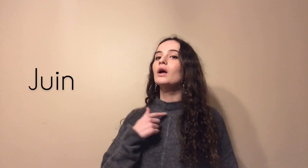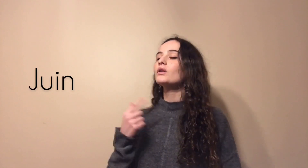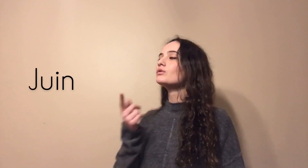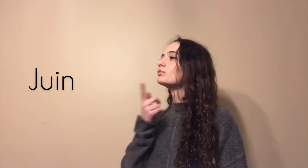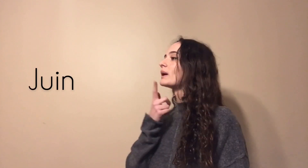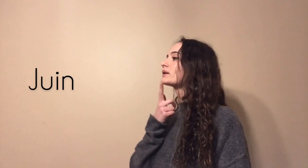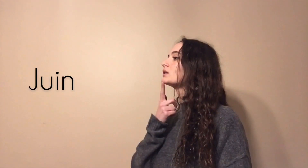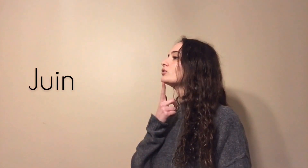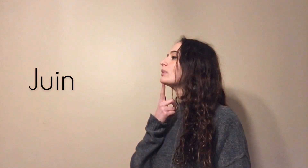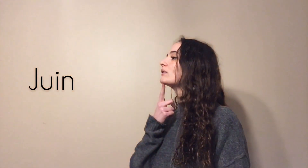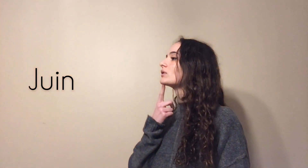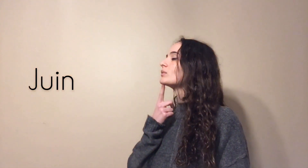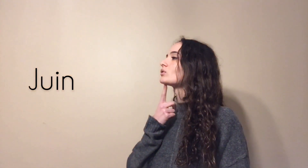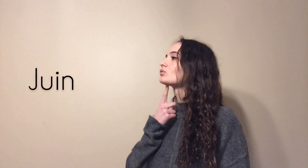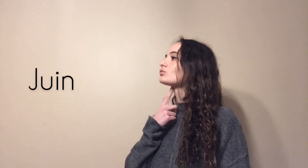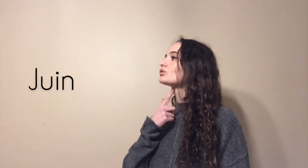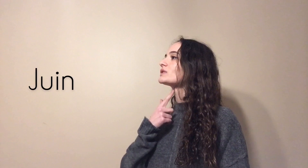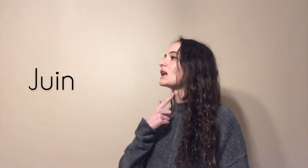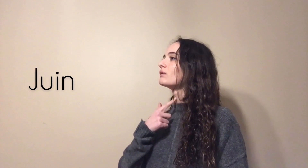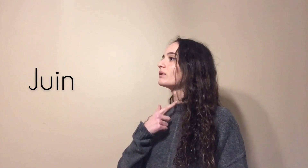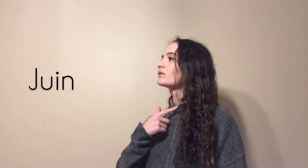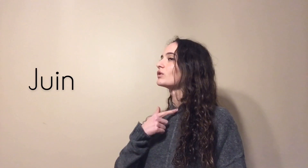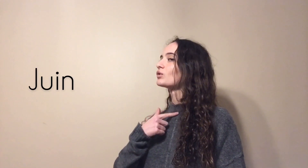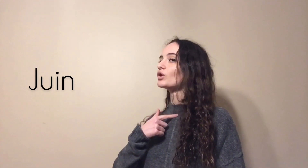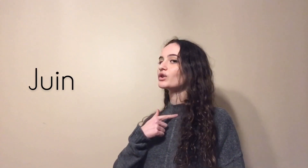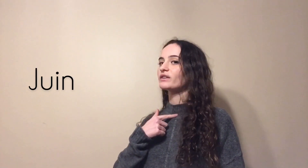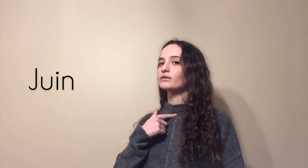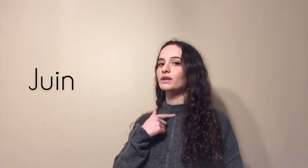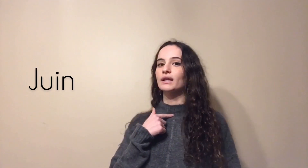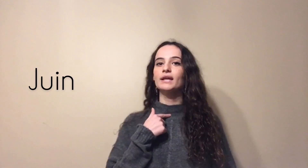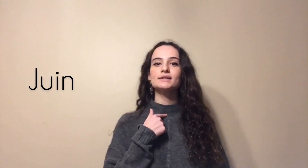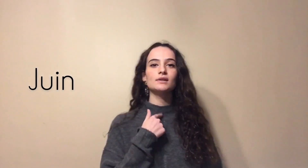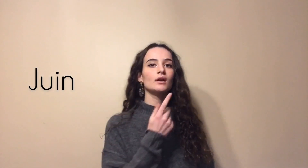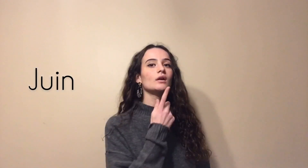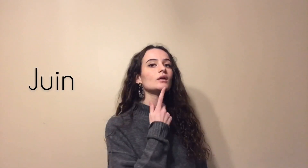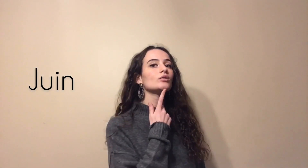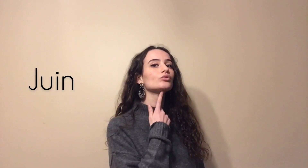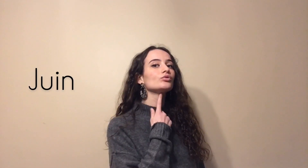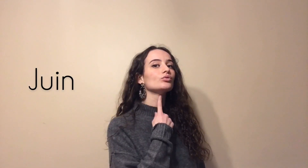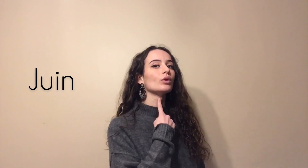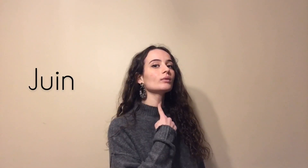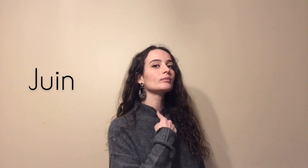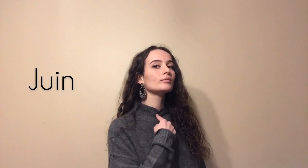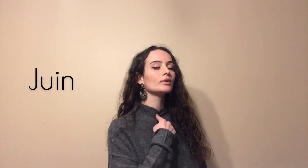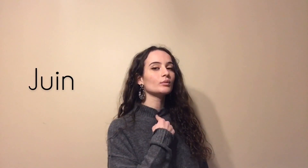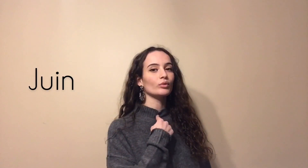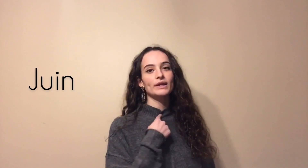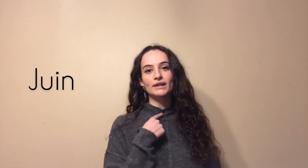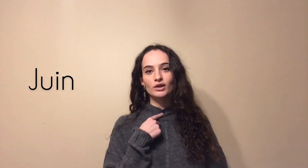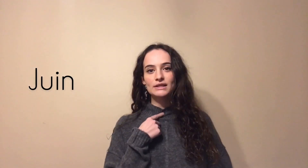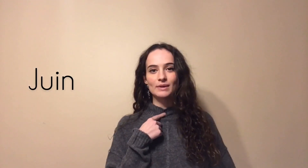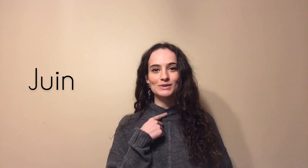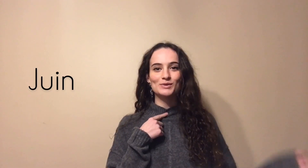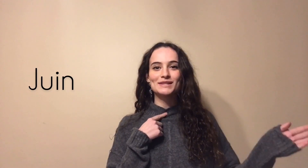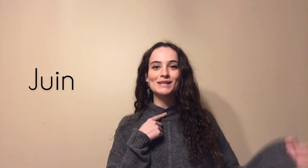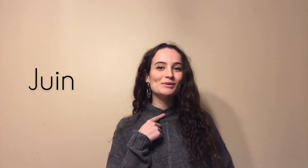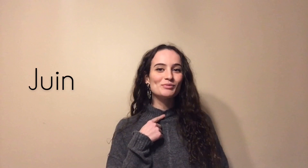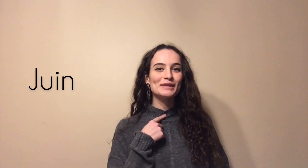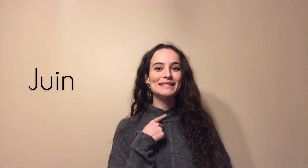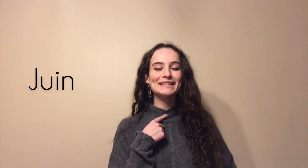vous partez du bas de votre menton jusqu'à la fin de votre gorge avec votre index. Juin. Pour l'anecdote, c'est parce que c'est le début de l'été, il